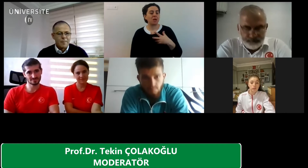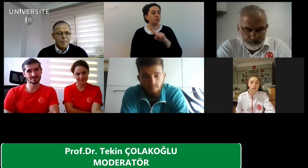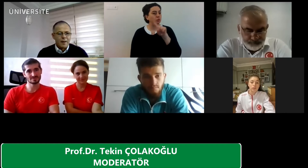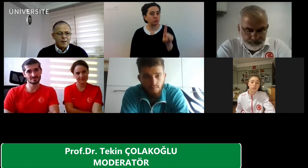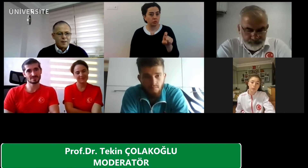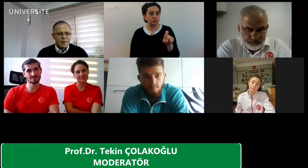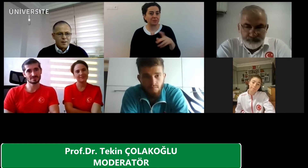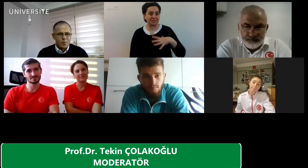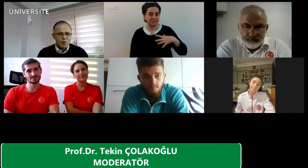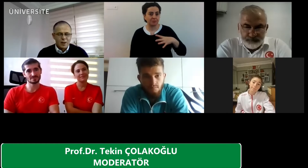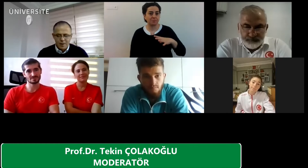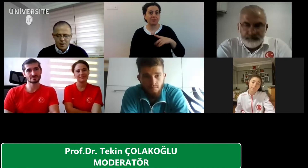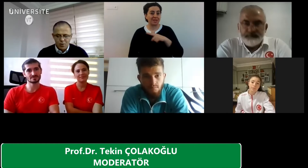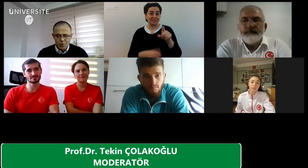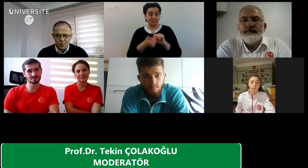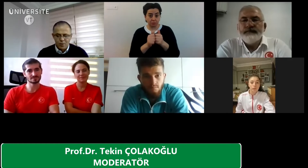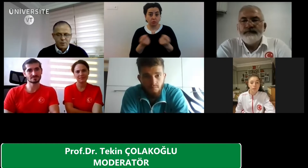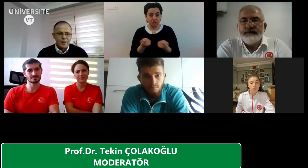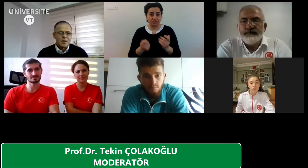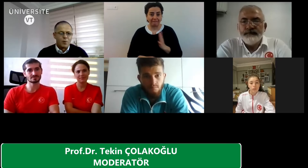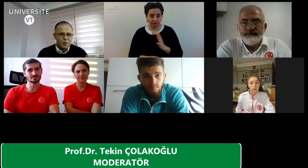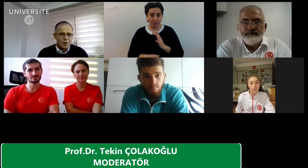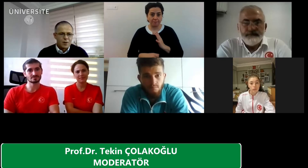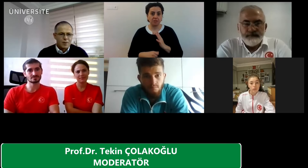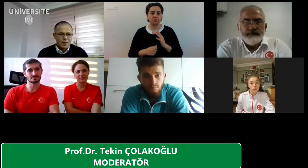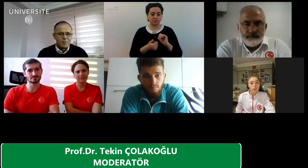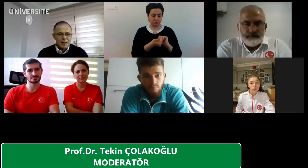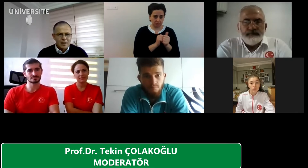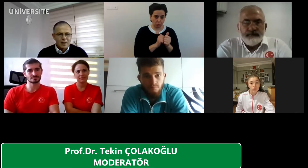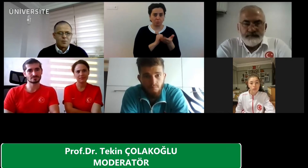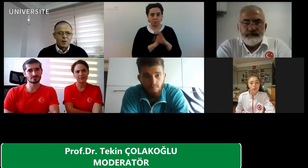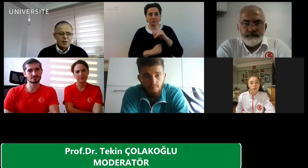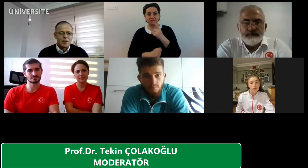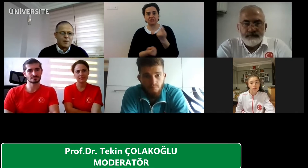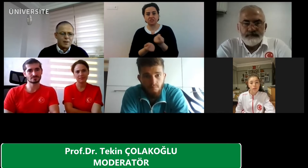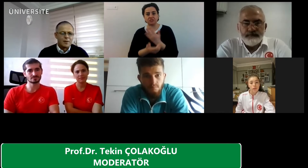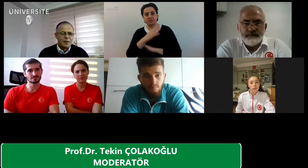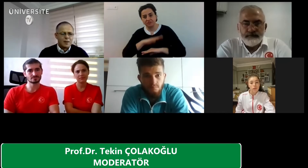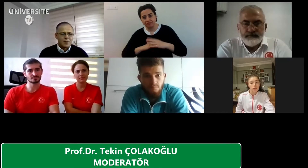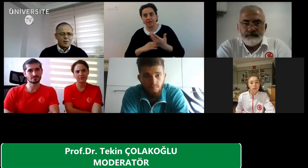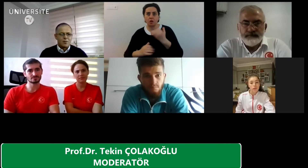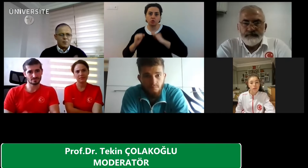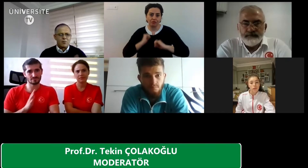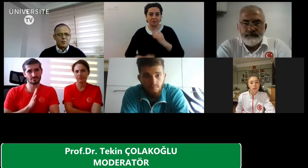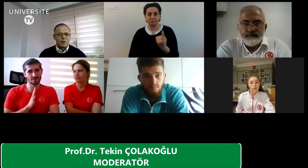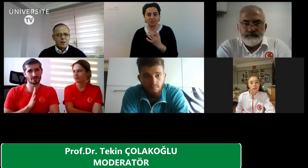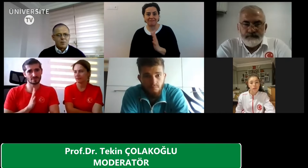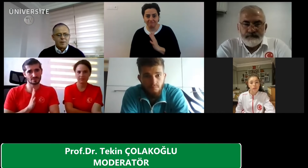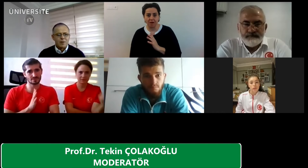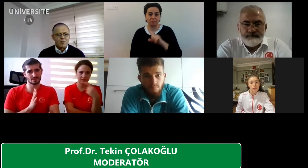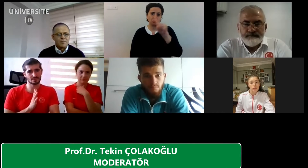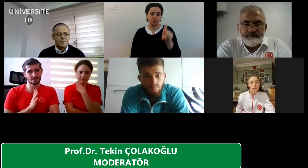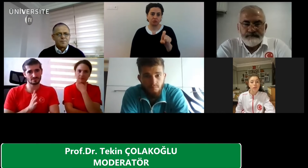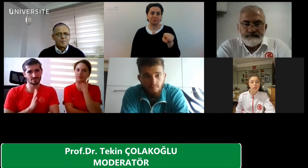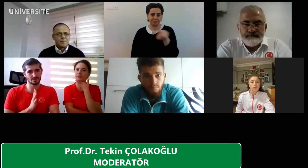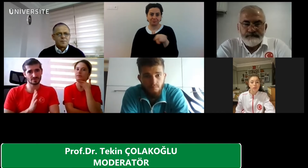istiyorum ben. Sporcularımız çalışıyor mu? Yani spor dışında başka bir meslekleri, uğraşları var mı? Onu özellikle